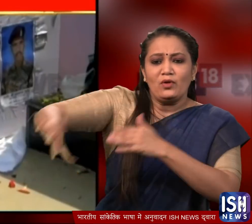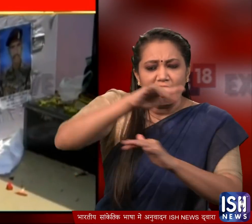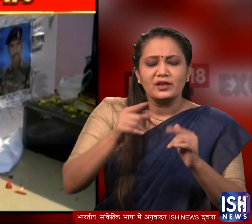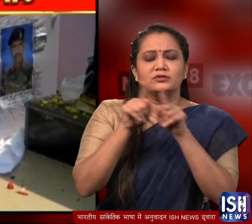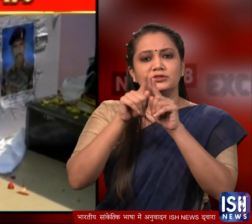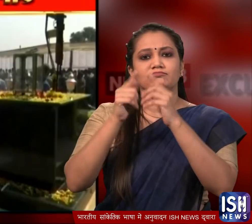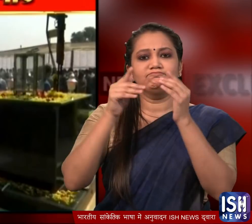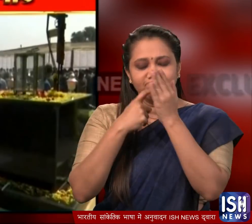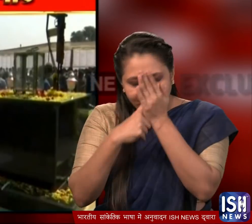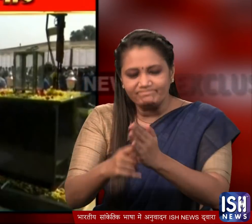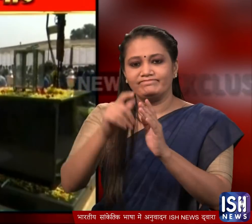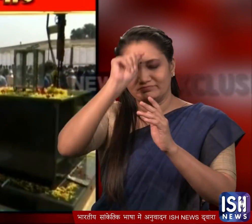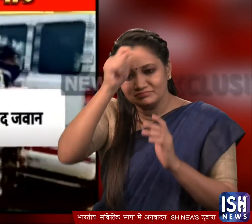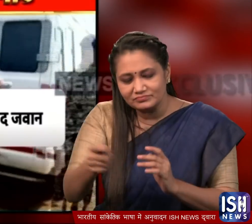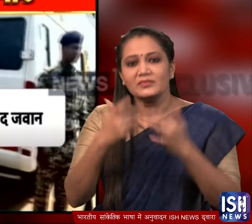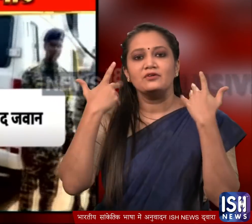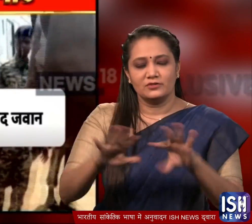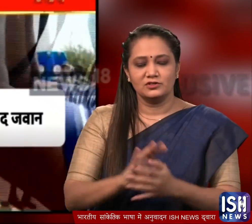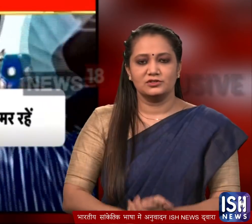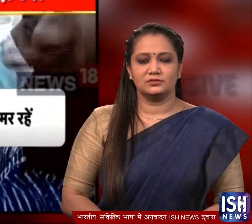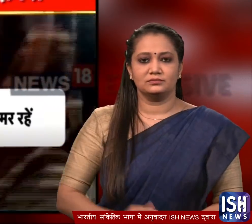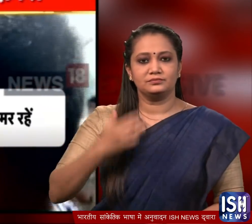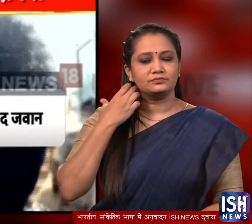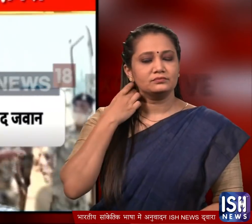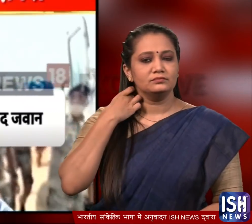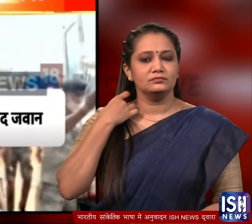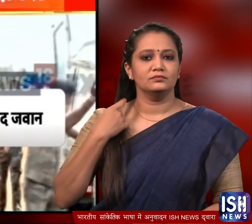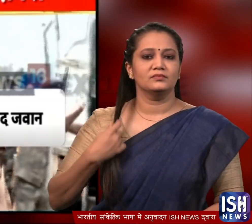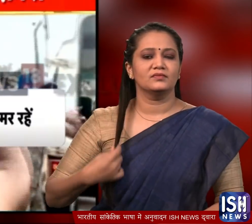में पूरे सम्मान के साथ अंतिम विदाई दी गई।